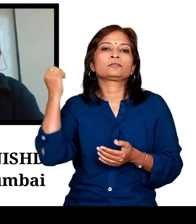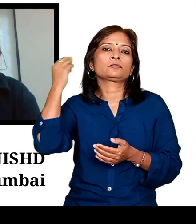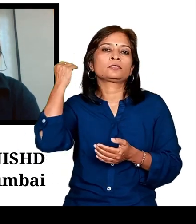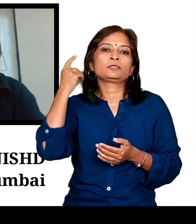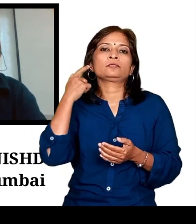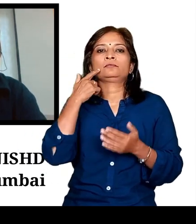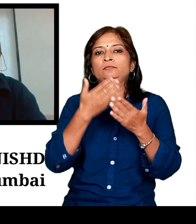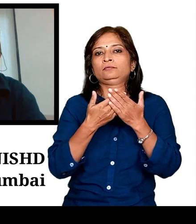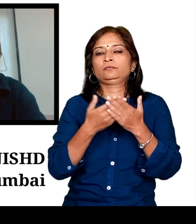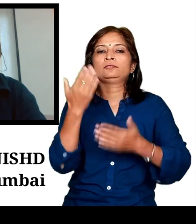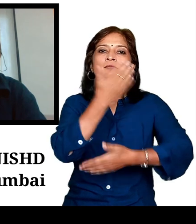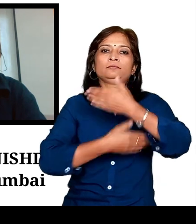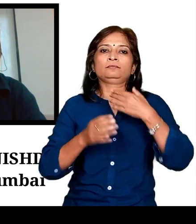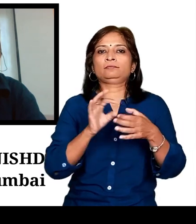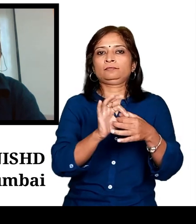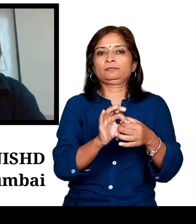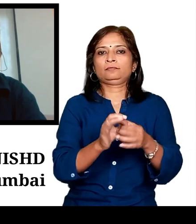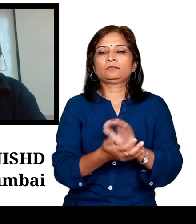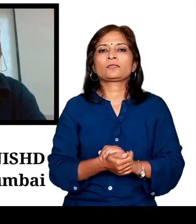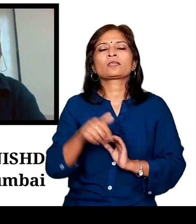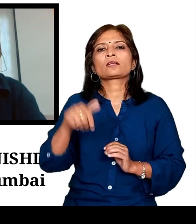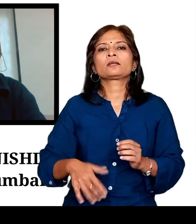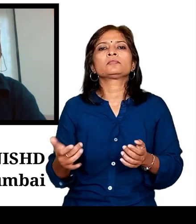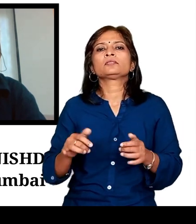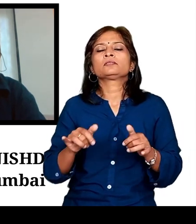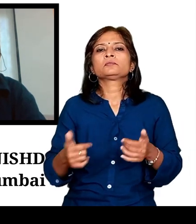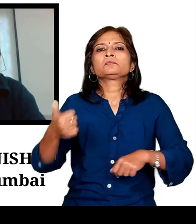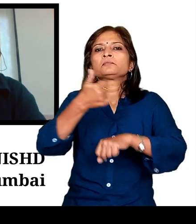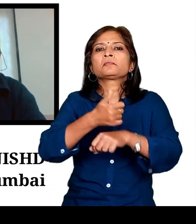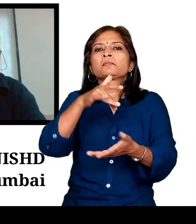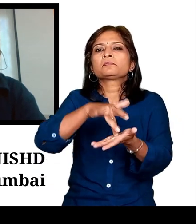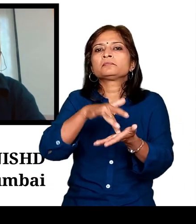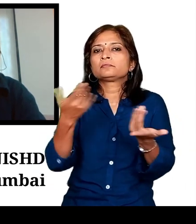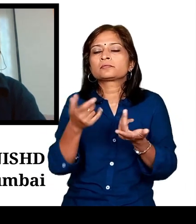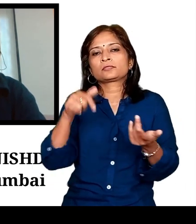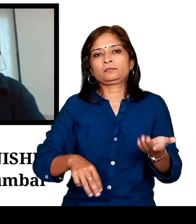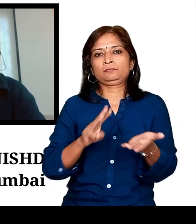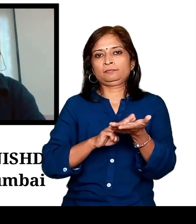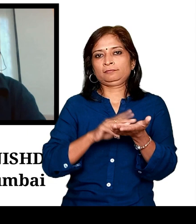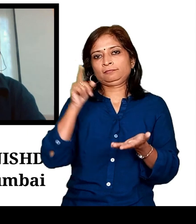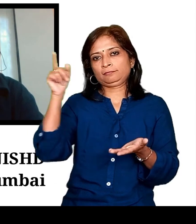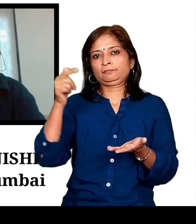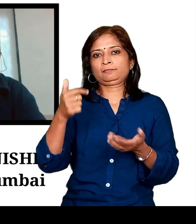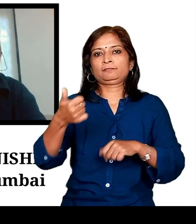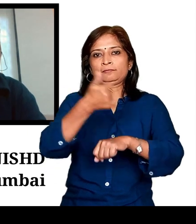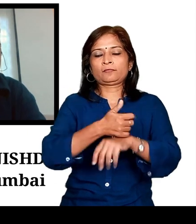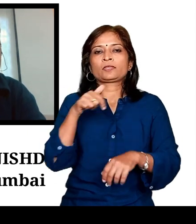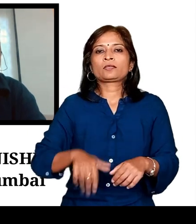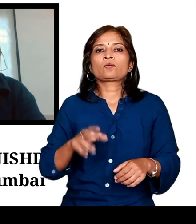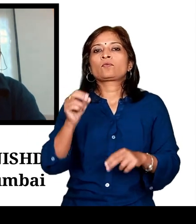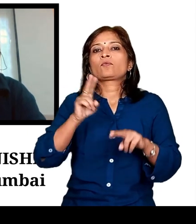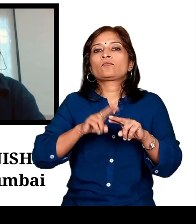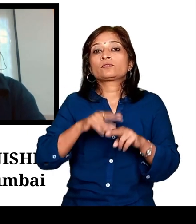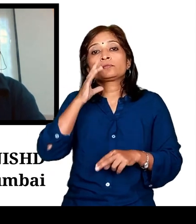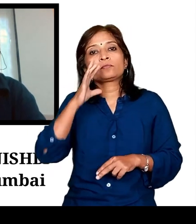डिसेबिलिटी दिव्यांग जंग। जी, कहाँ स्थित है सर ये? यह मुंबई में स्थित है, इसका हेड ऑफिस मुंबई